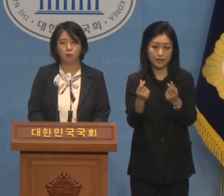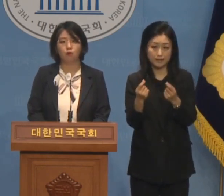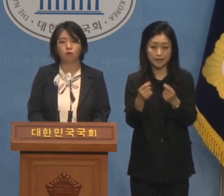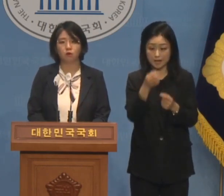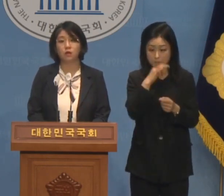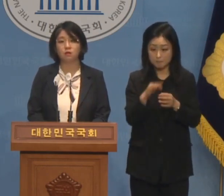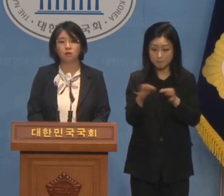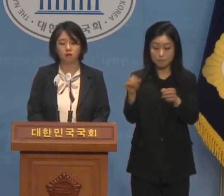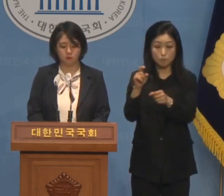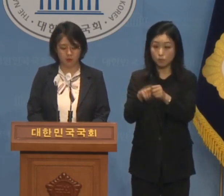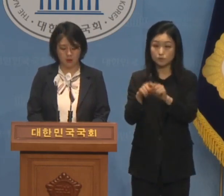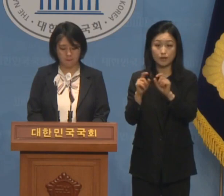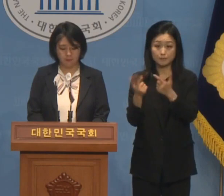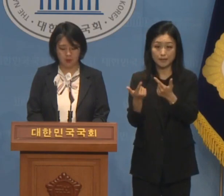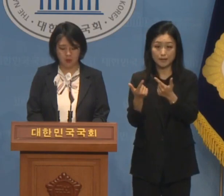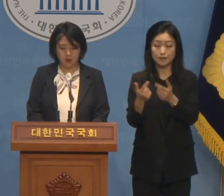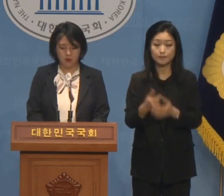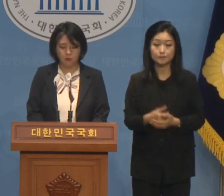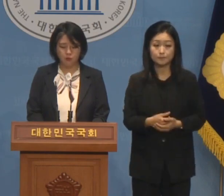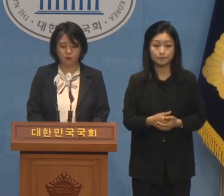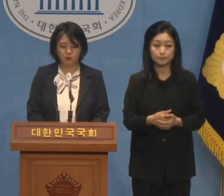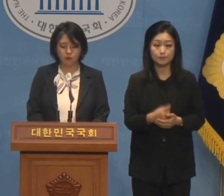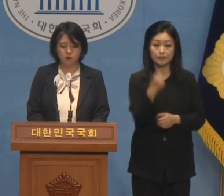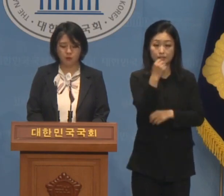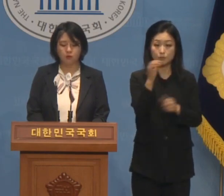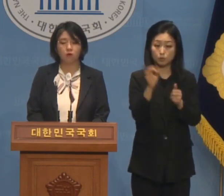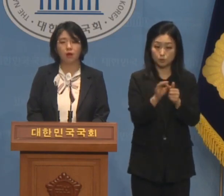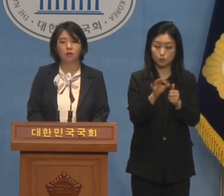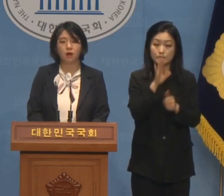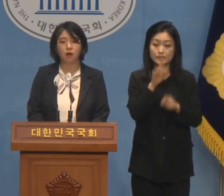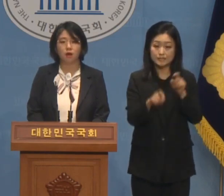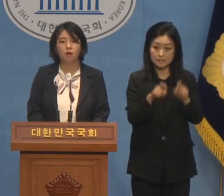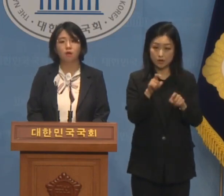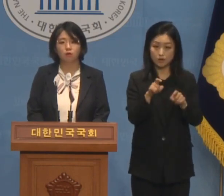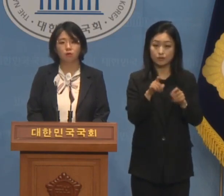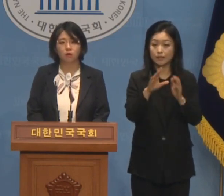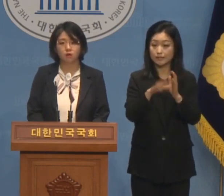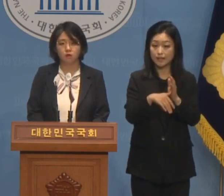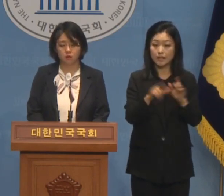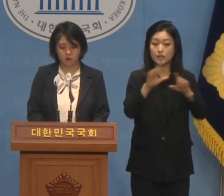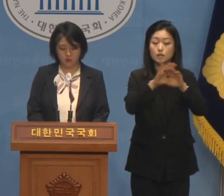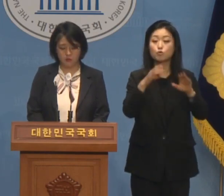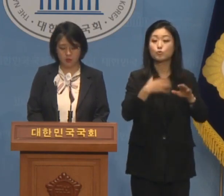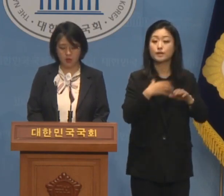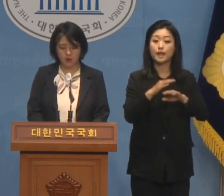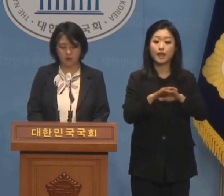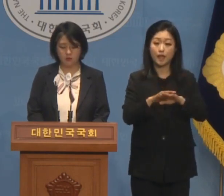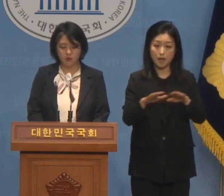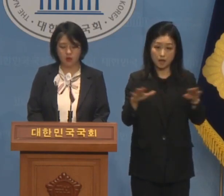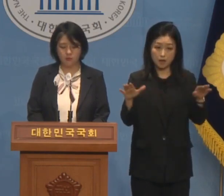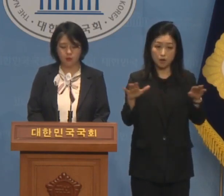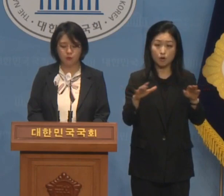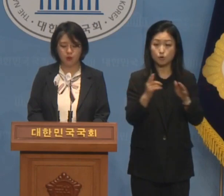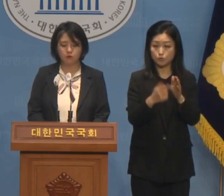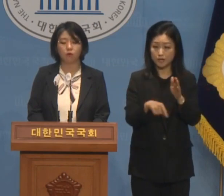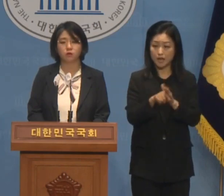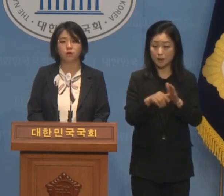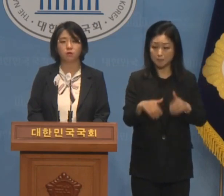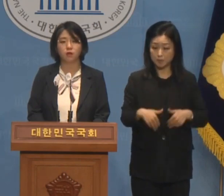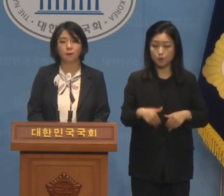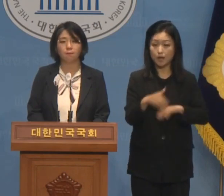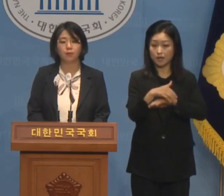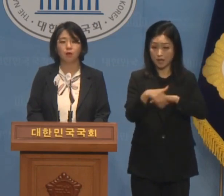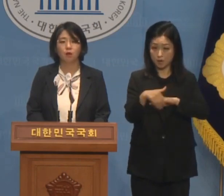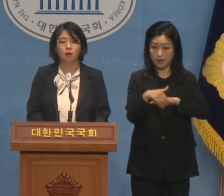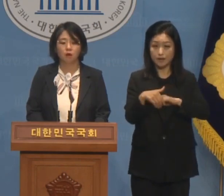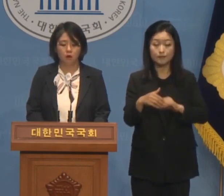데에 목적이 있지 않습니다. 기본소득 실현이 먼저가 아니라 기후위기 해결을 위해 필요한